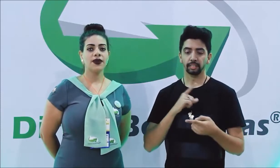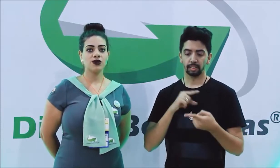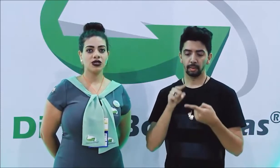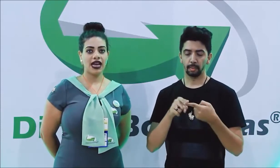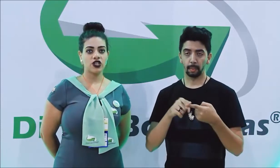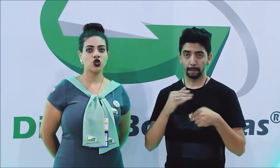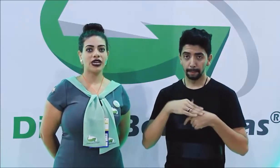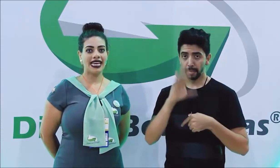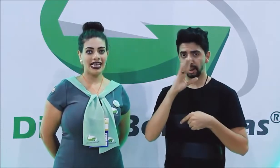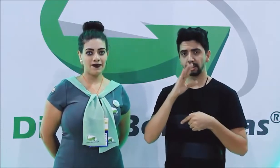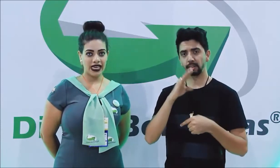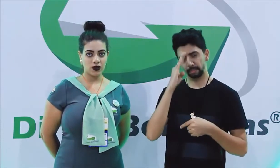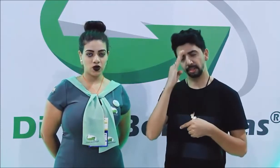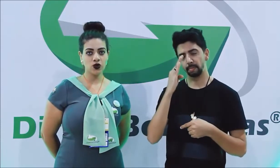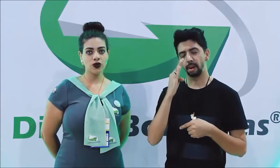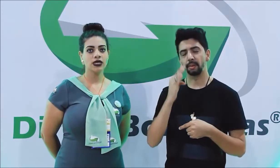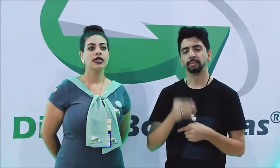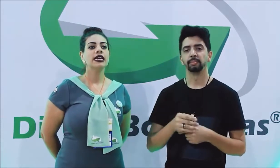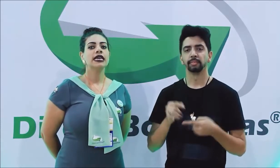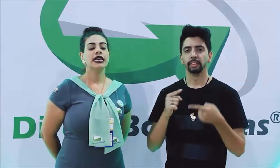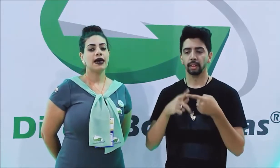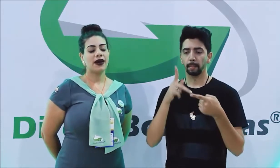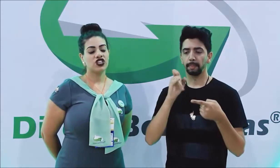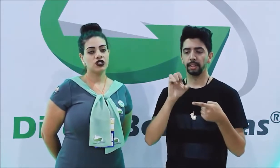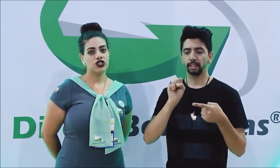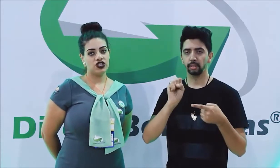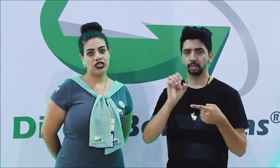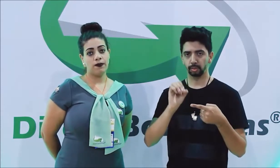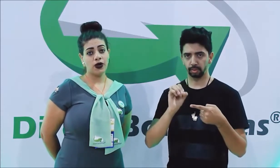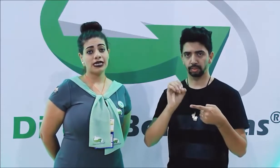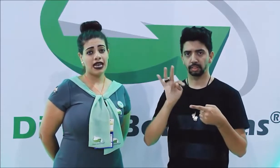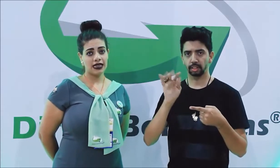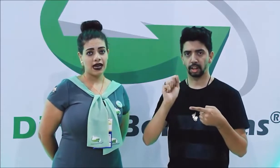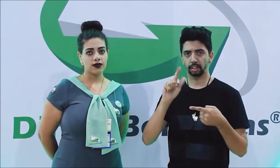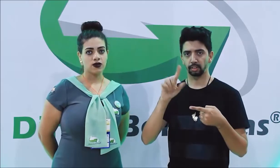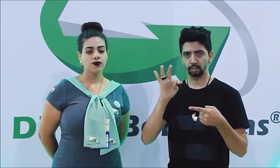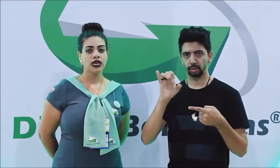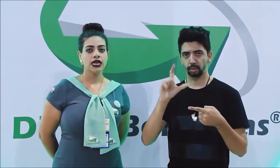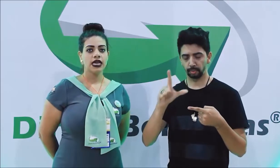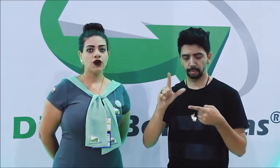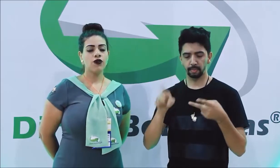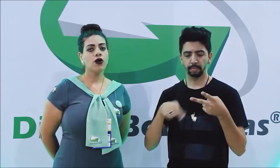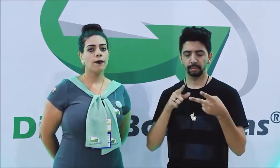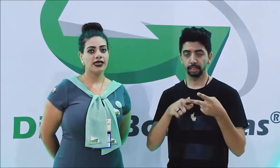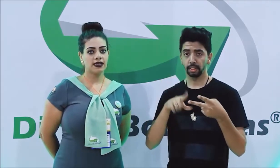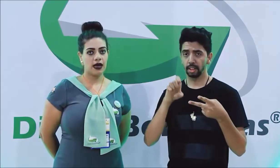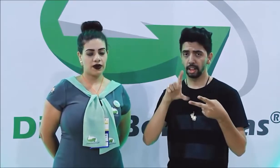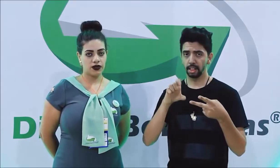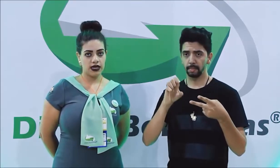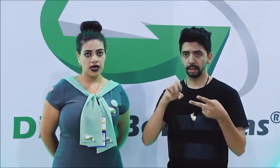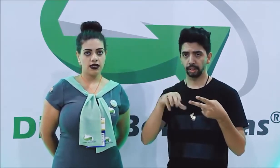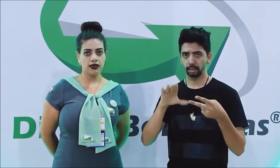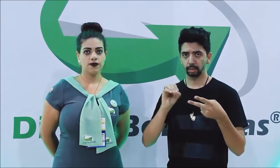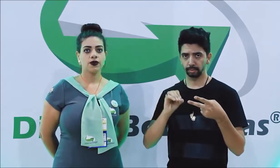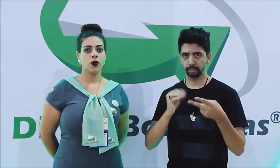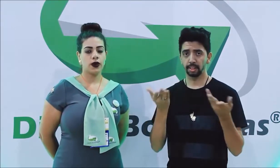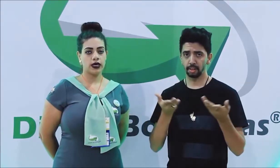piso tátil elemento e a parte de porcelanato. Eu vou apresentar para vocês um pouquinho